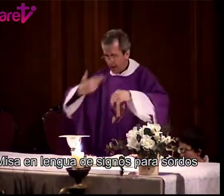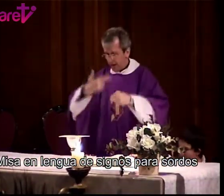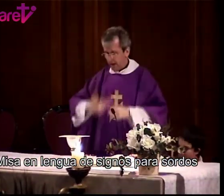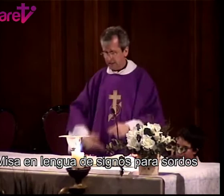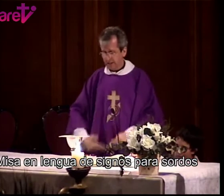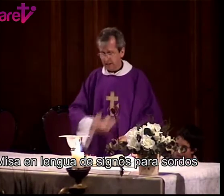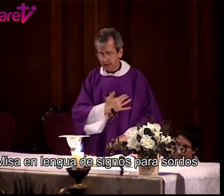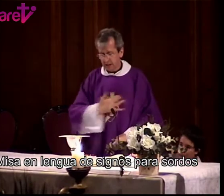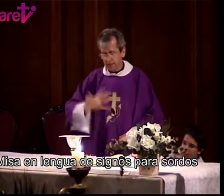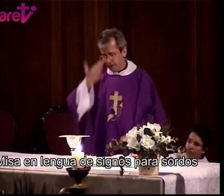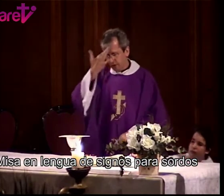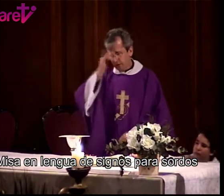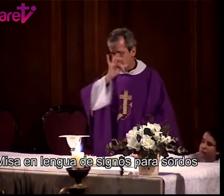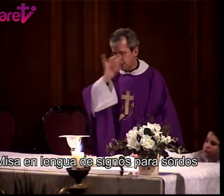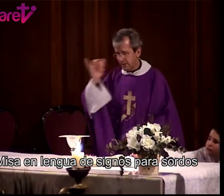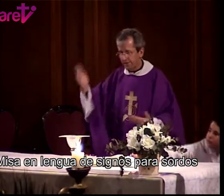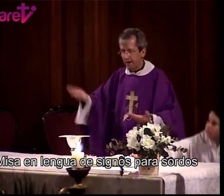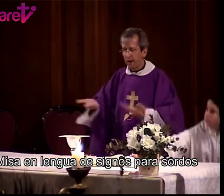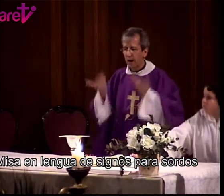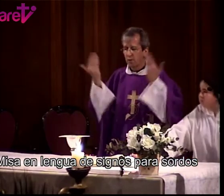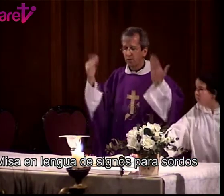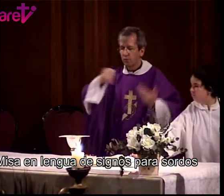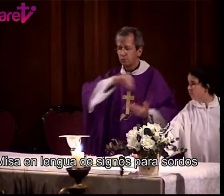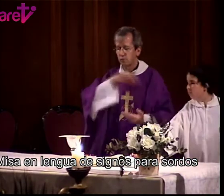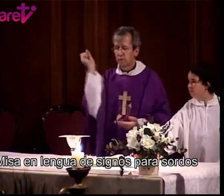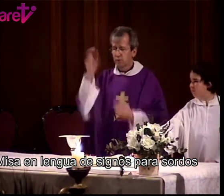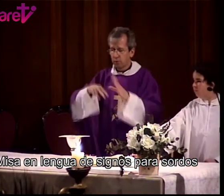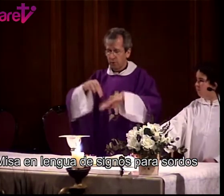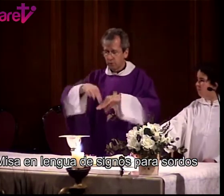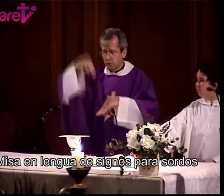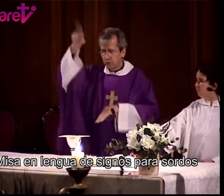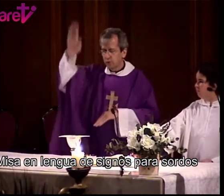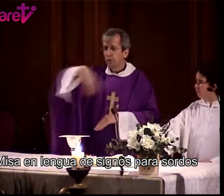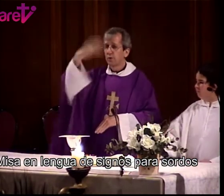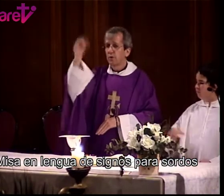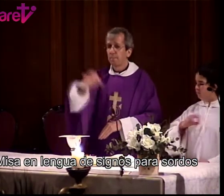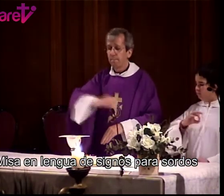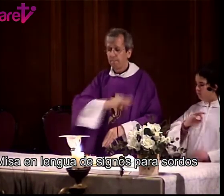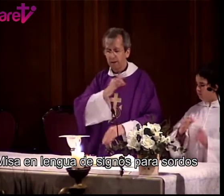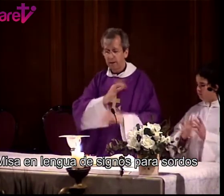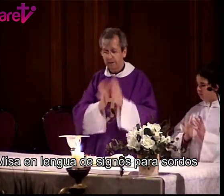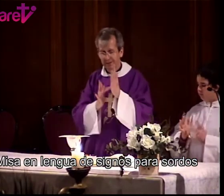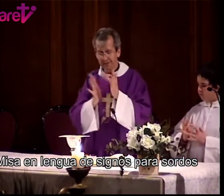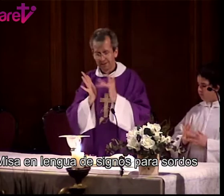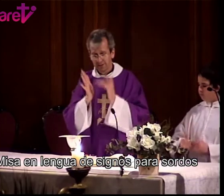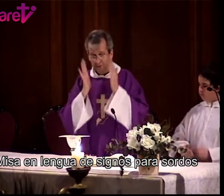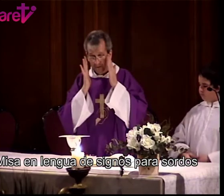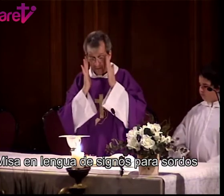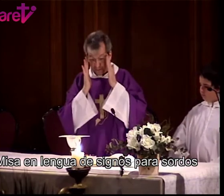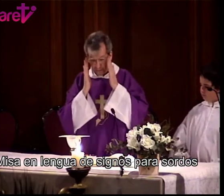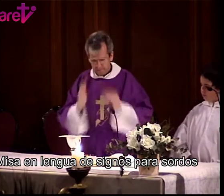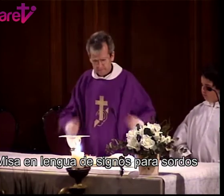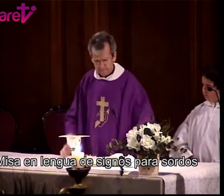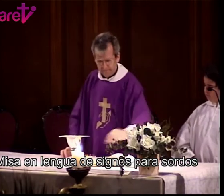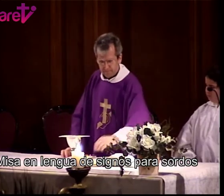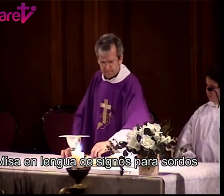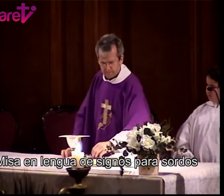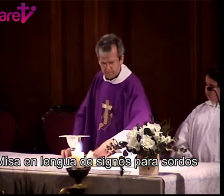Este es el sacramento de nuestra fe. Anunciamos tu muerte, proclamamos tu resurrección. Ven, Señor Jesús.